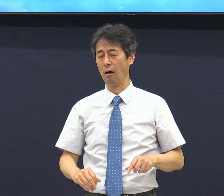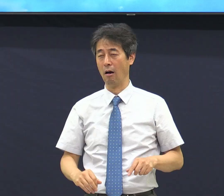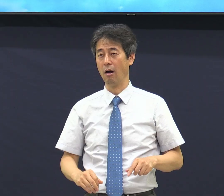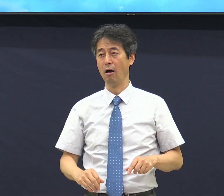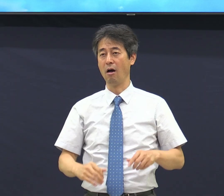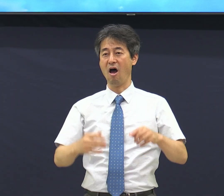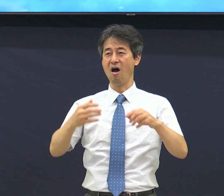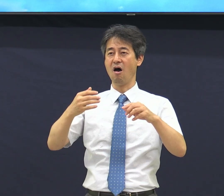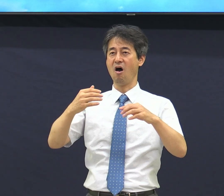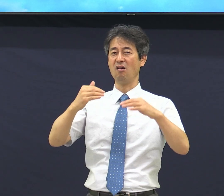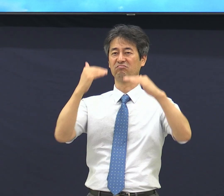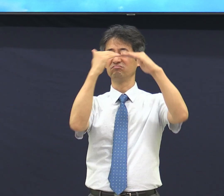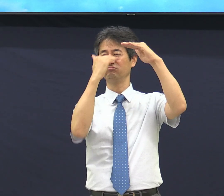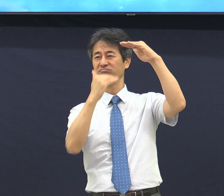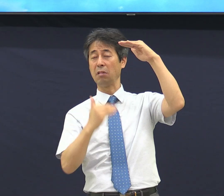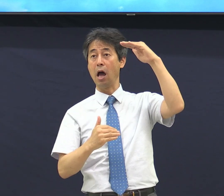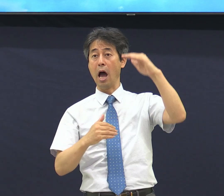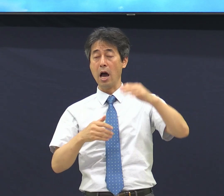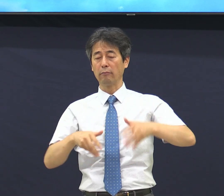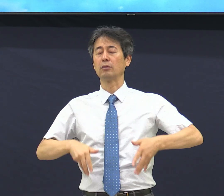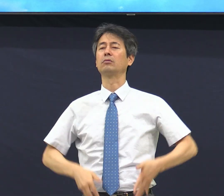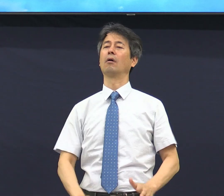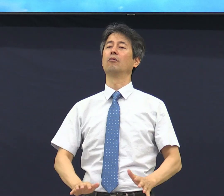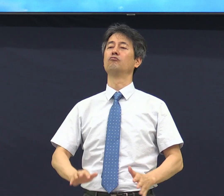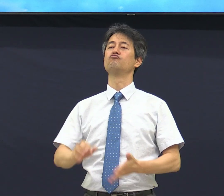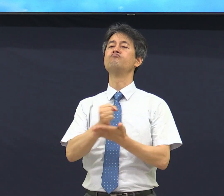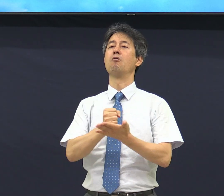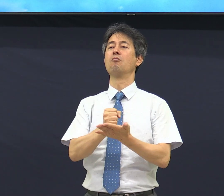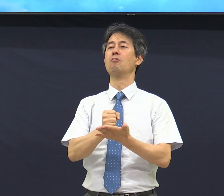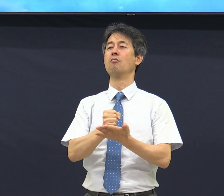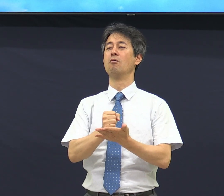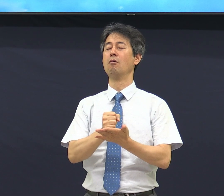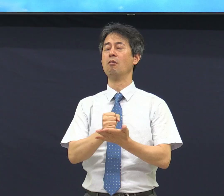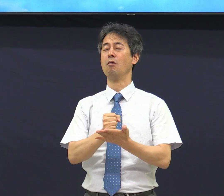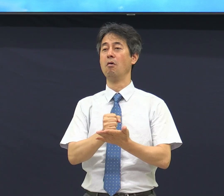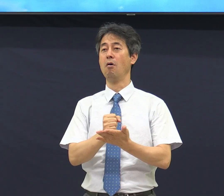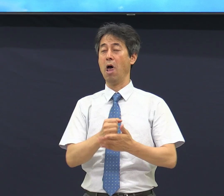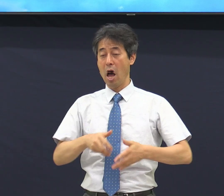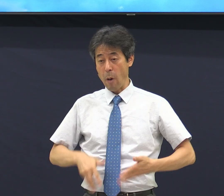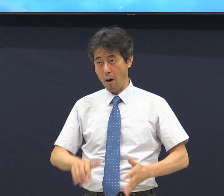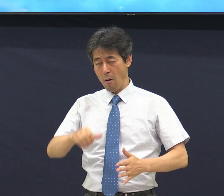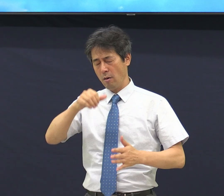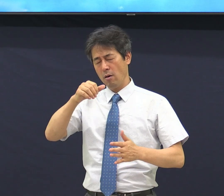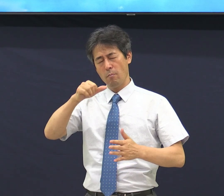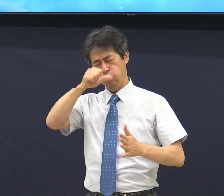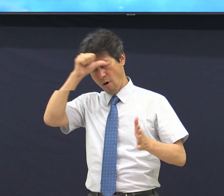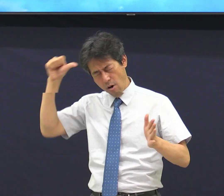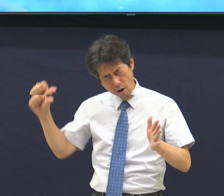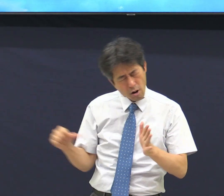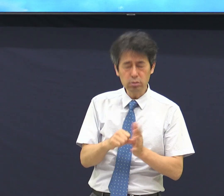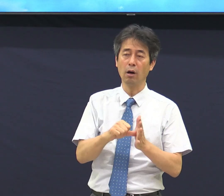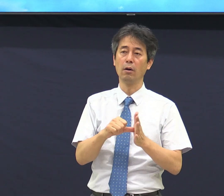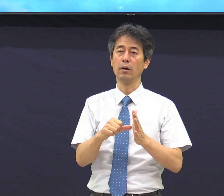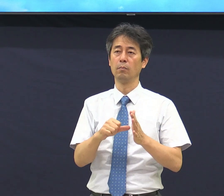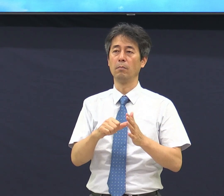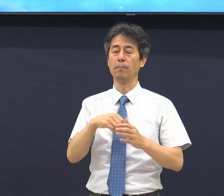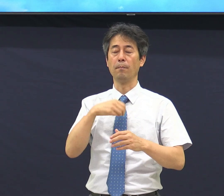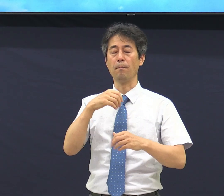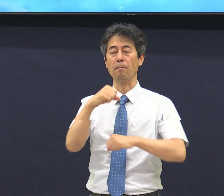식으로 계급이 나뉘어져 있고 그 계급으로 태어나는 것은 그것은